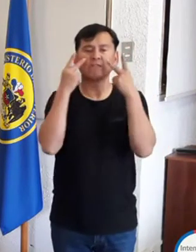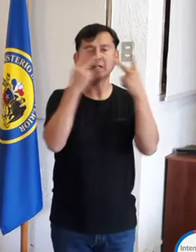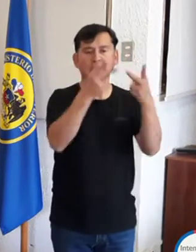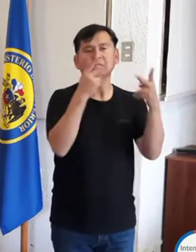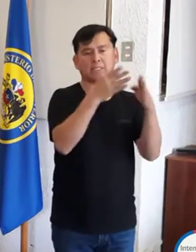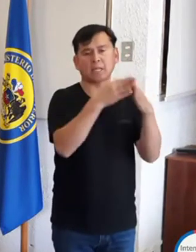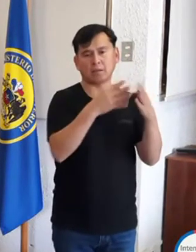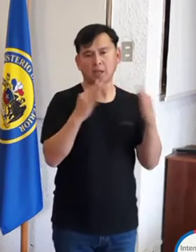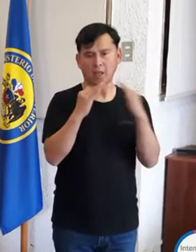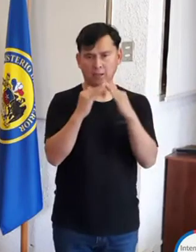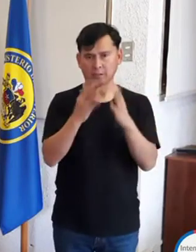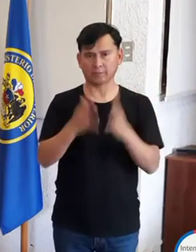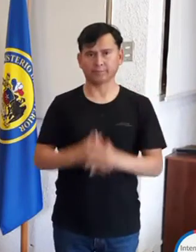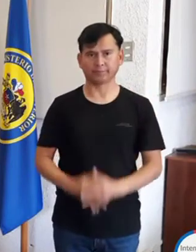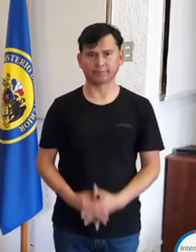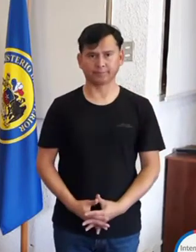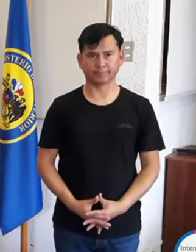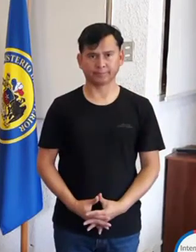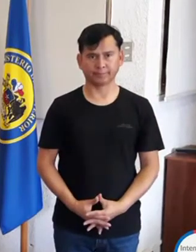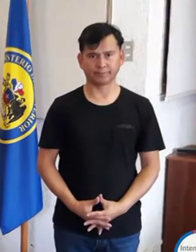domiciliaria.